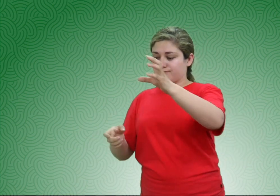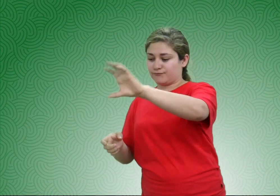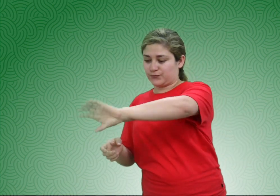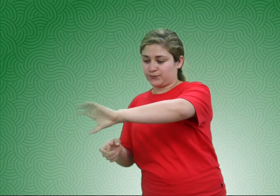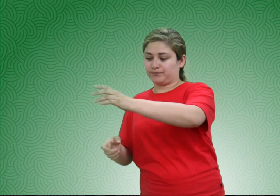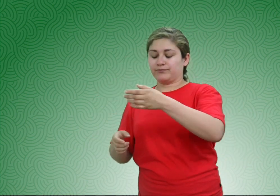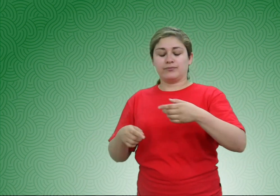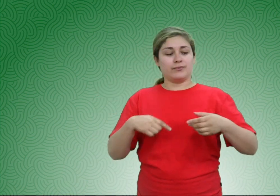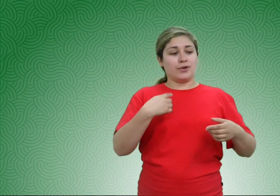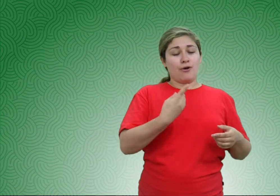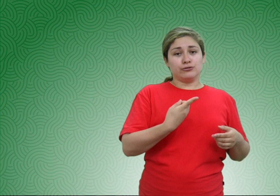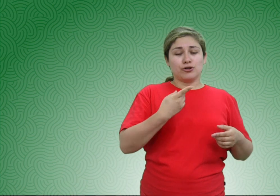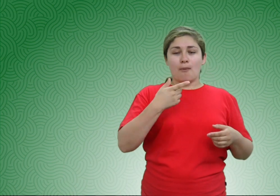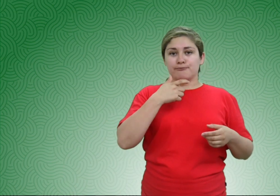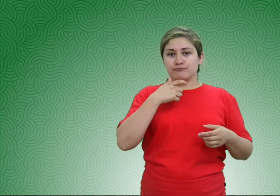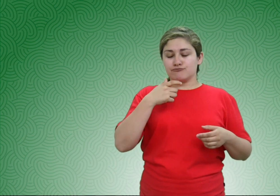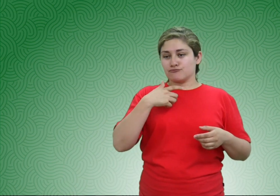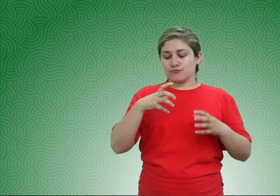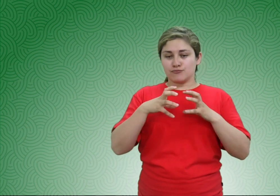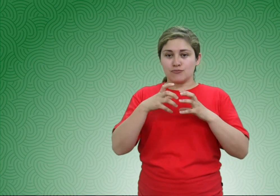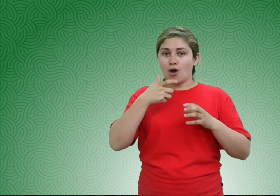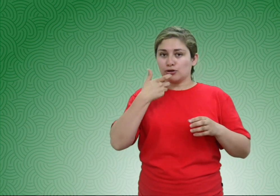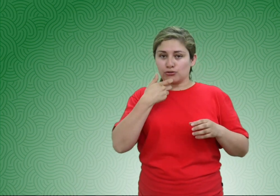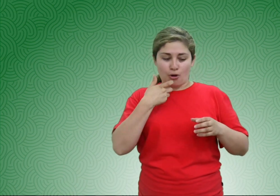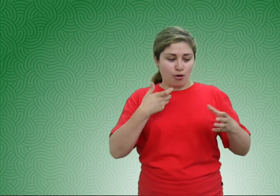Vamos a introducir la cebolla, el morrón